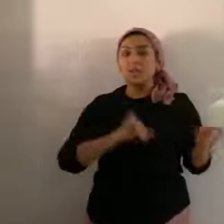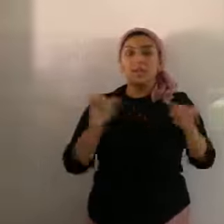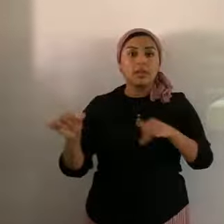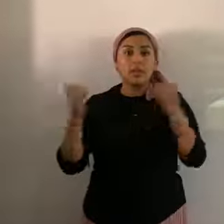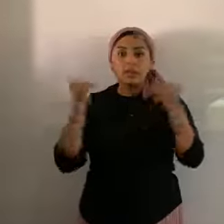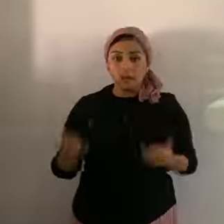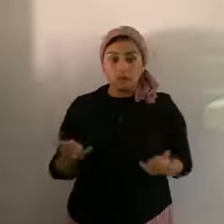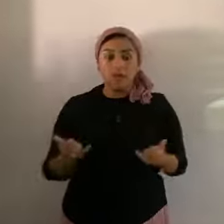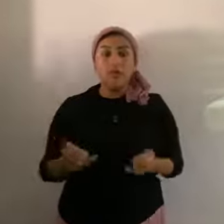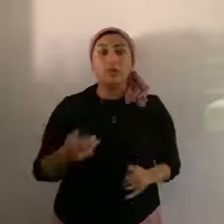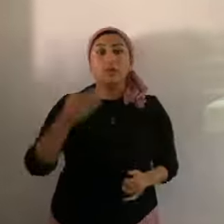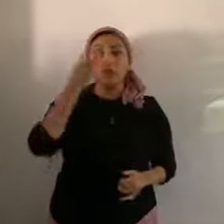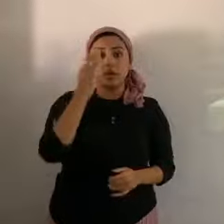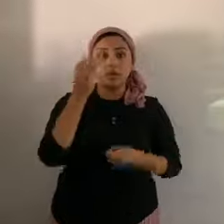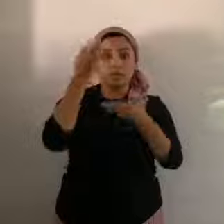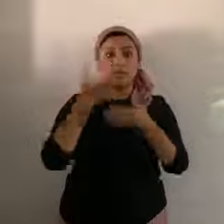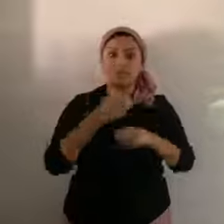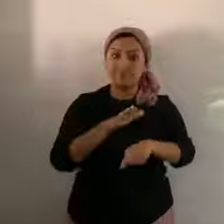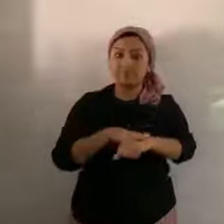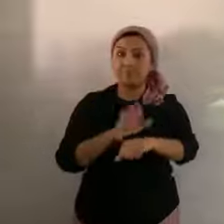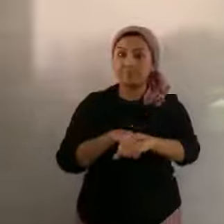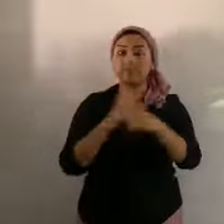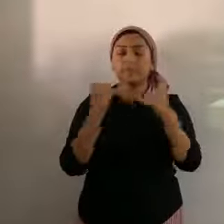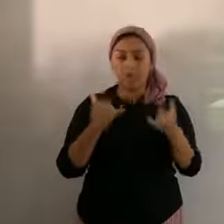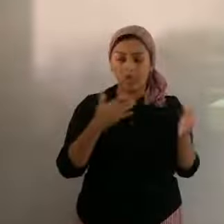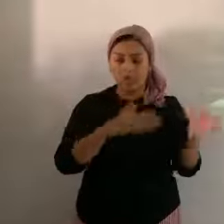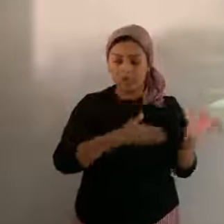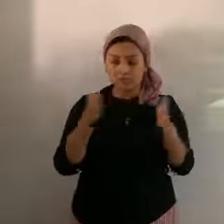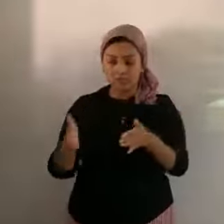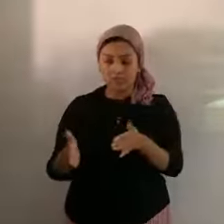igual ahora, el Eterno nos está avisando. Ahora,